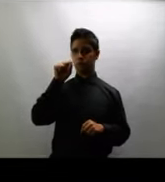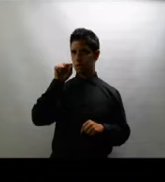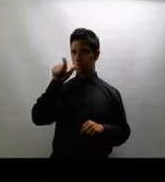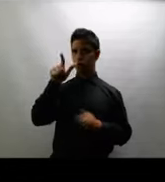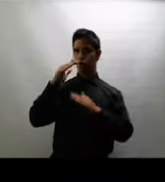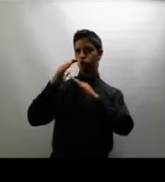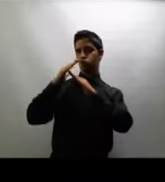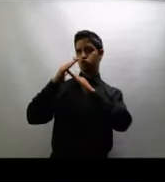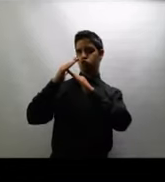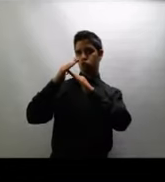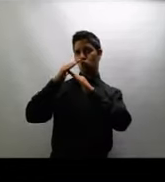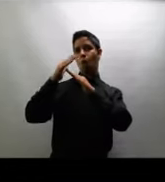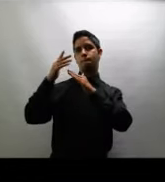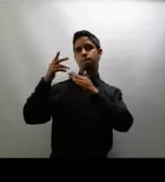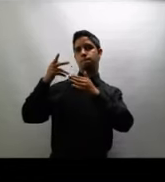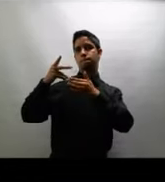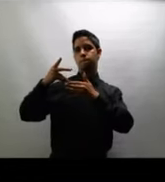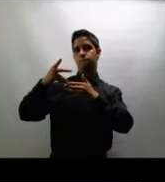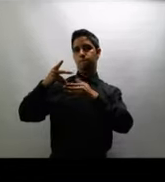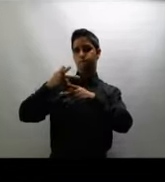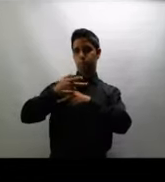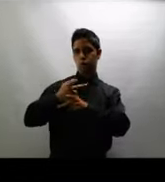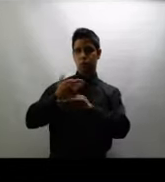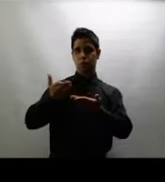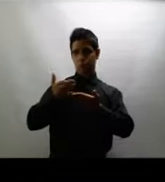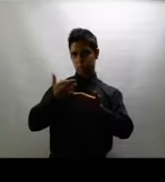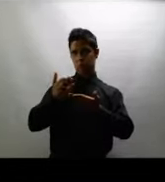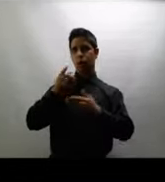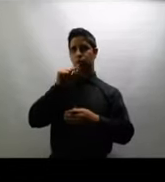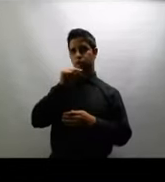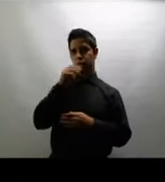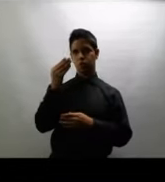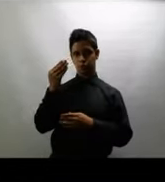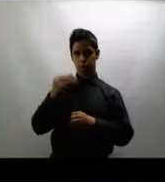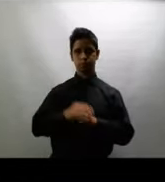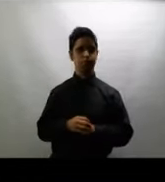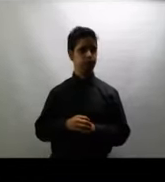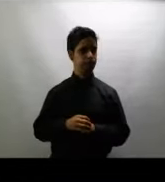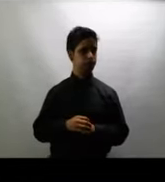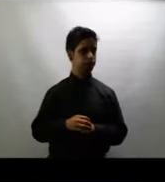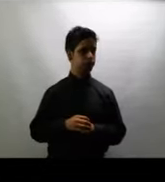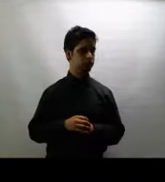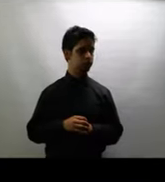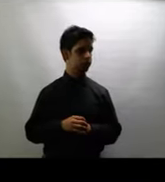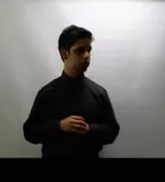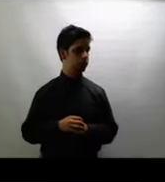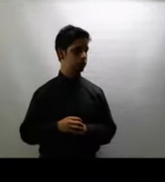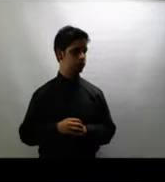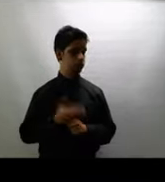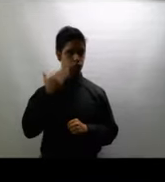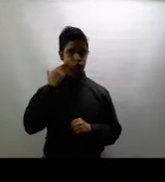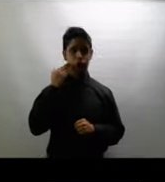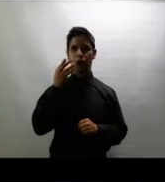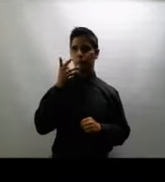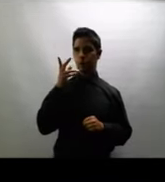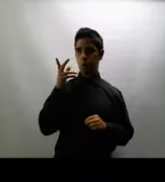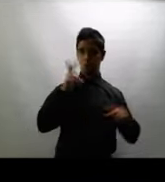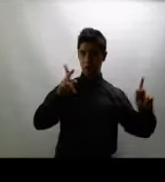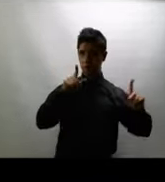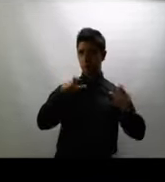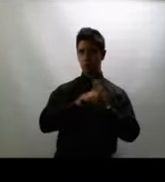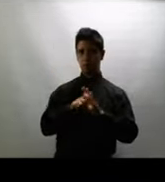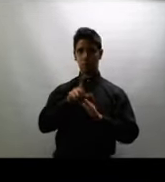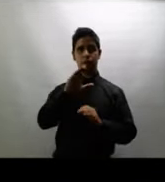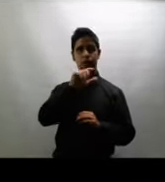20 mejores producciones de 2014, del mismo año. ¿Tú sabes qué es estar allí con producciones como este